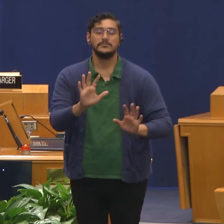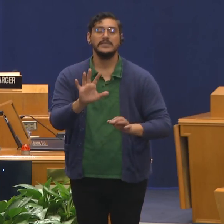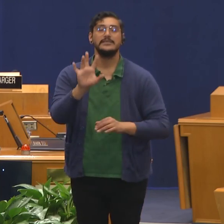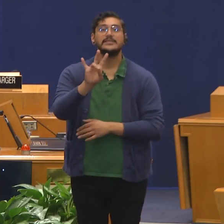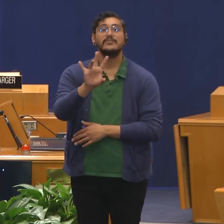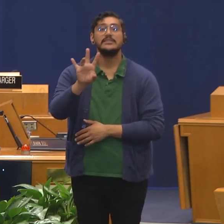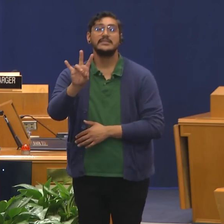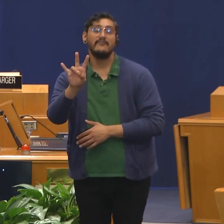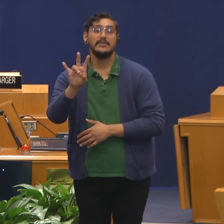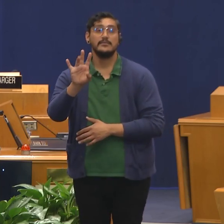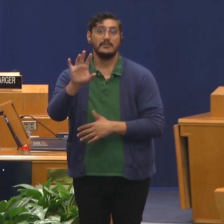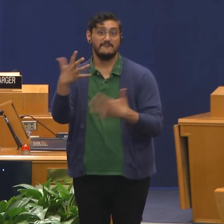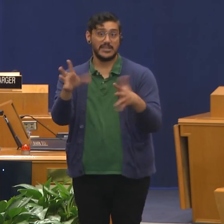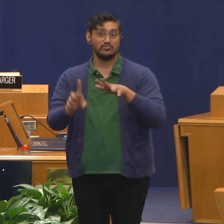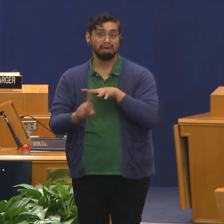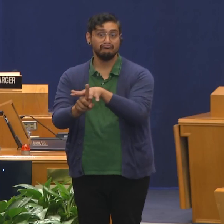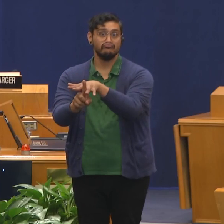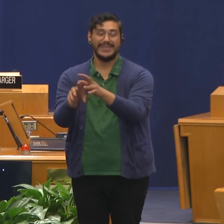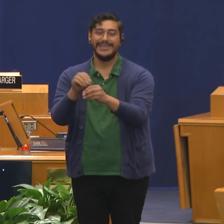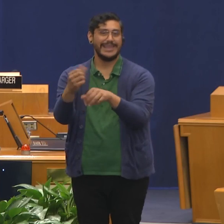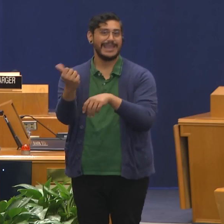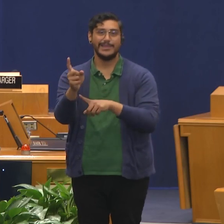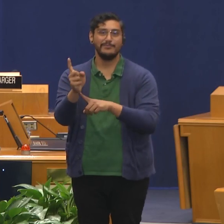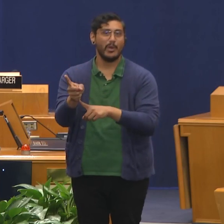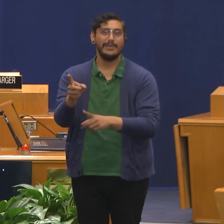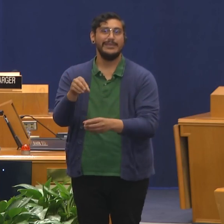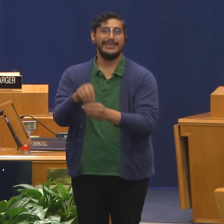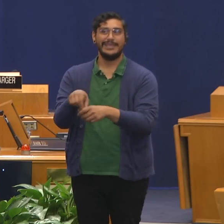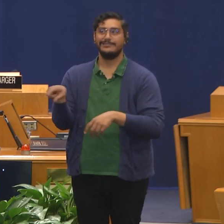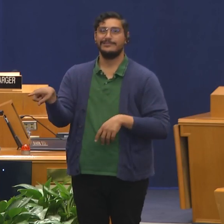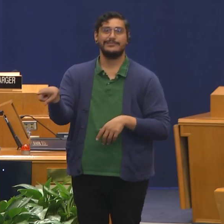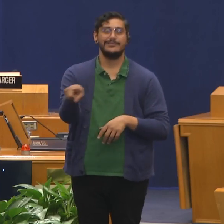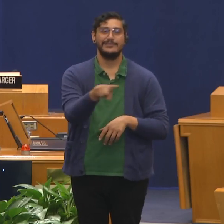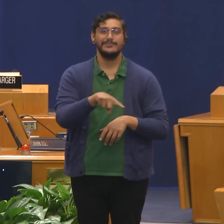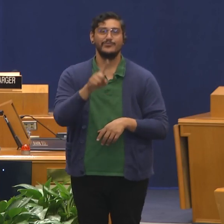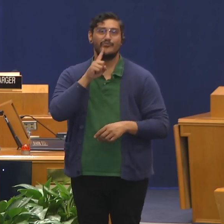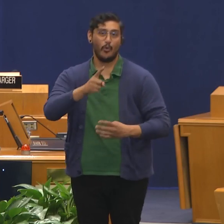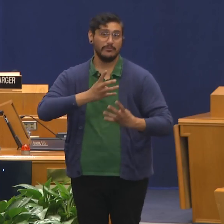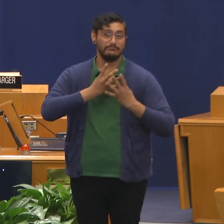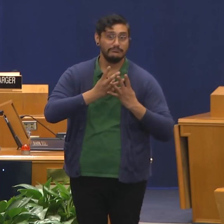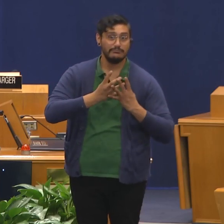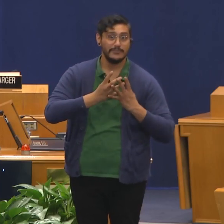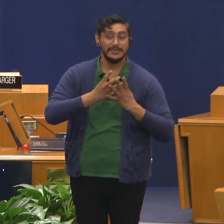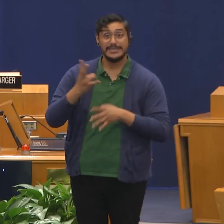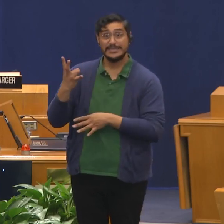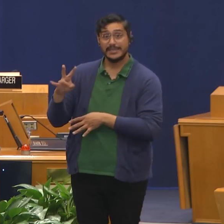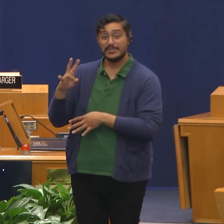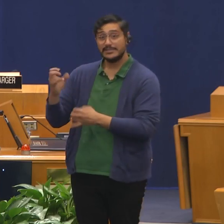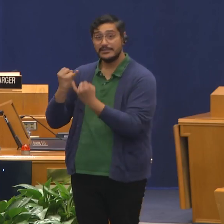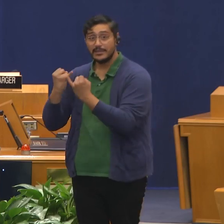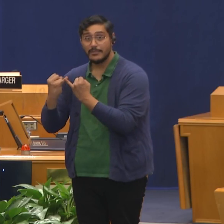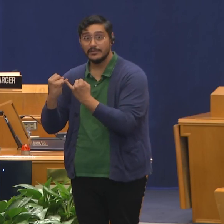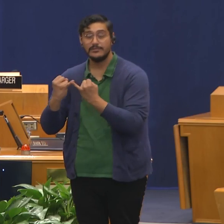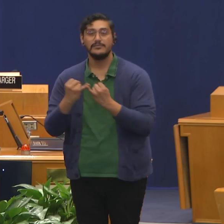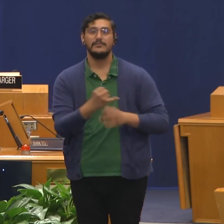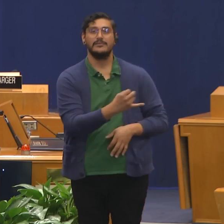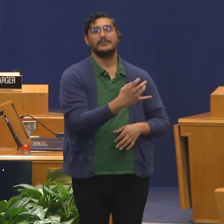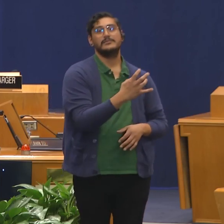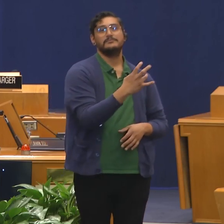77 casos confirmados en algún momento en las instalaciones de la cárcel, 17 reclusos y 60